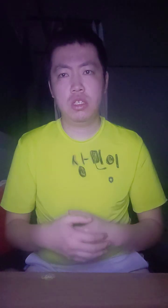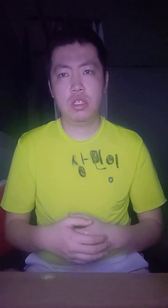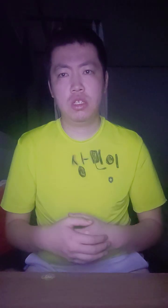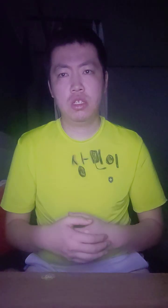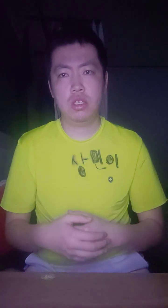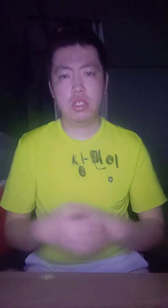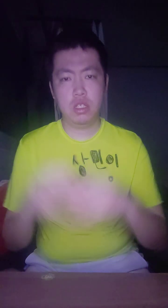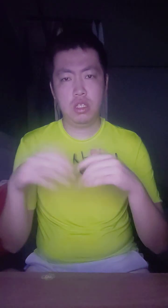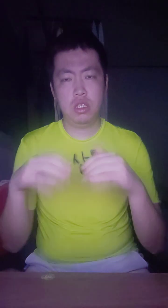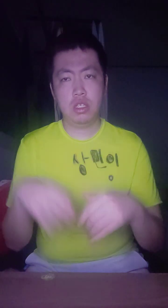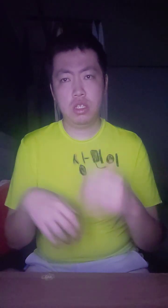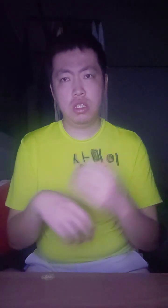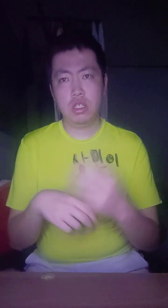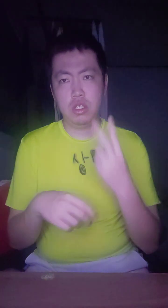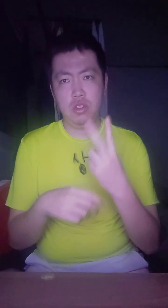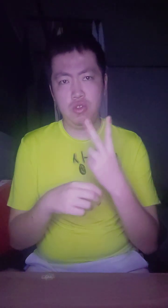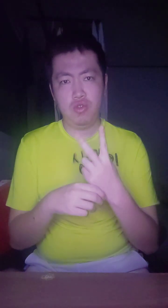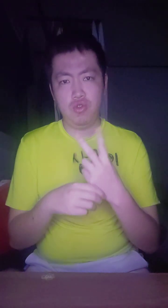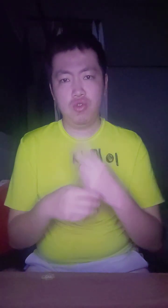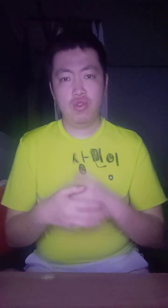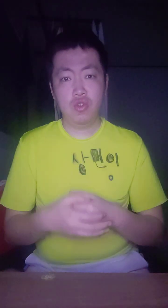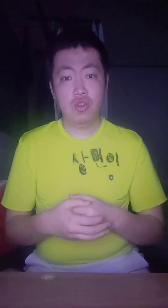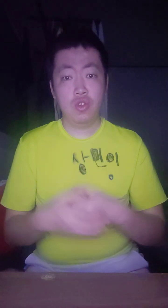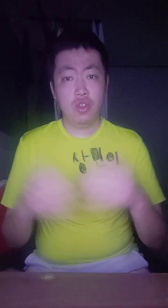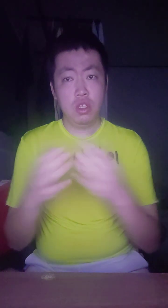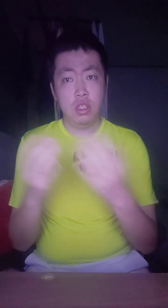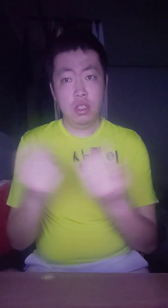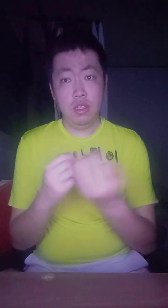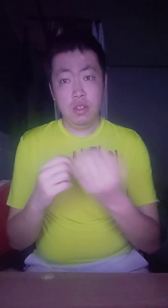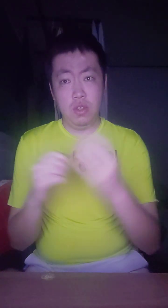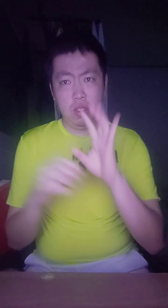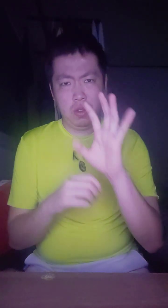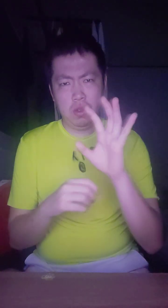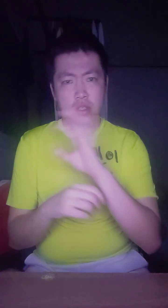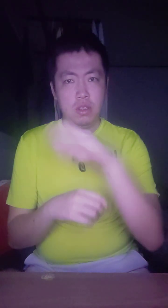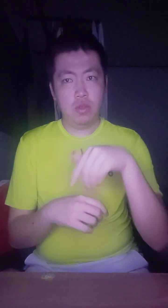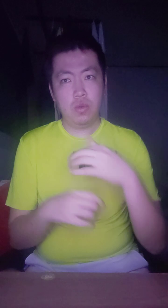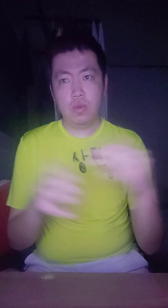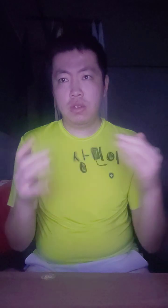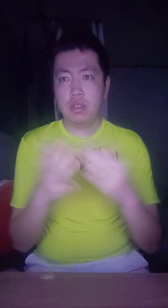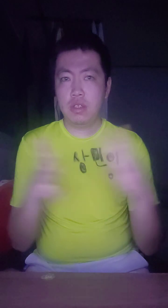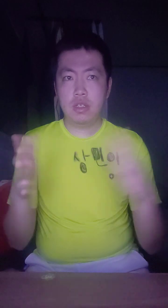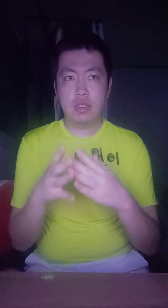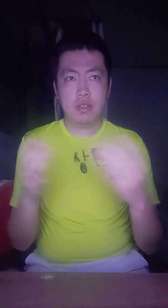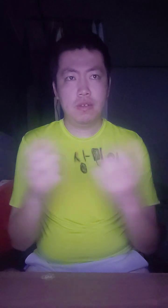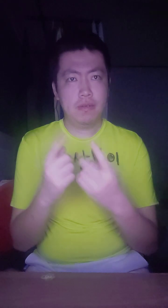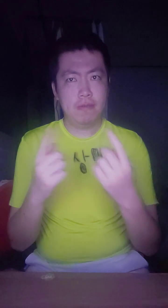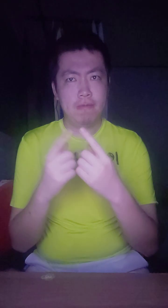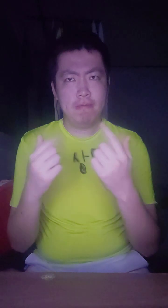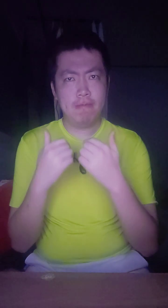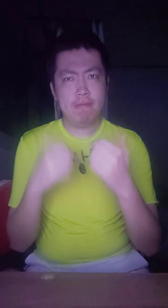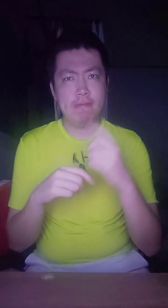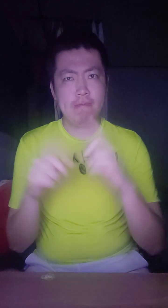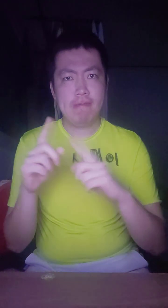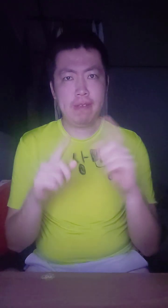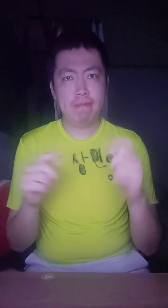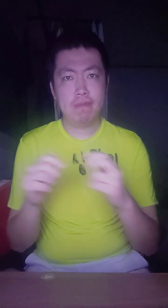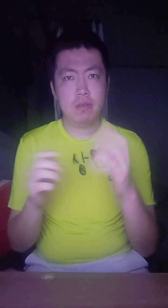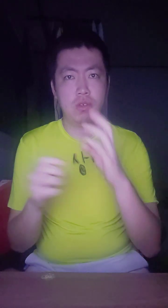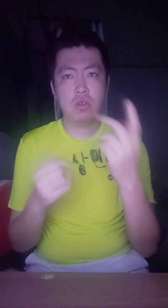업체 여직원은 단 2명. 범행이 일어난 화장실은 성별이 분리되지 않아 성범죄에 노출되기 쉬운 남녀